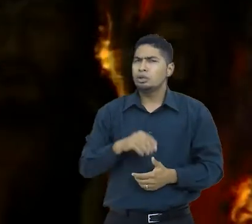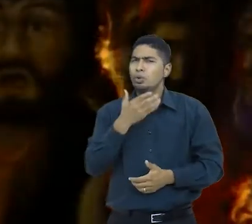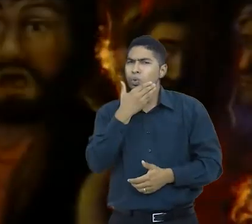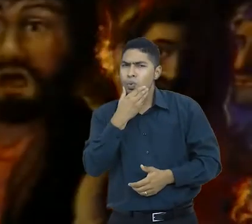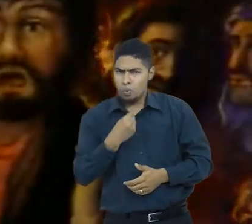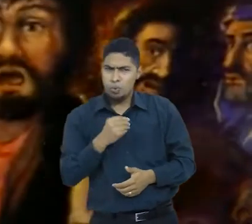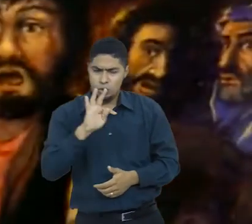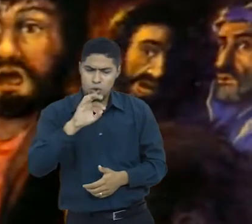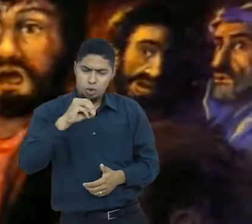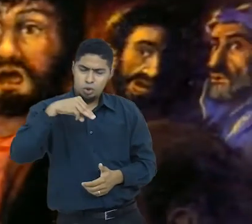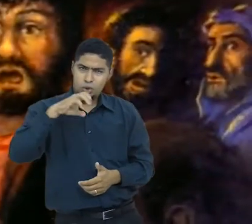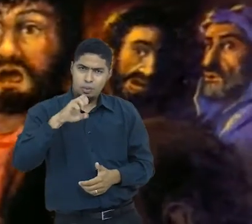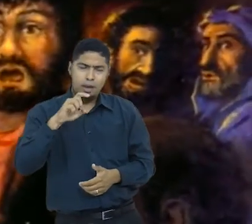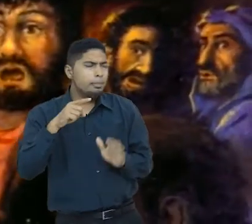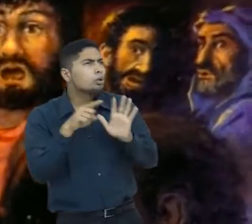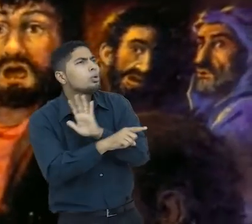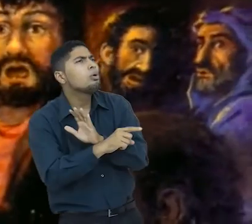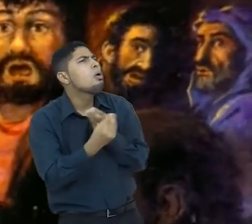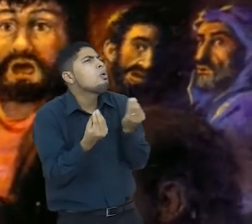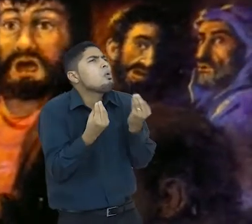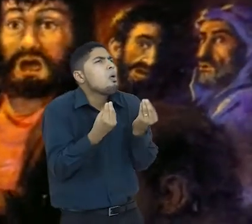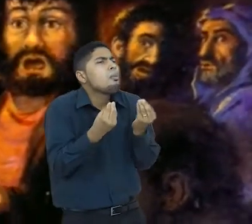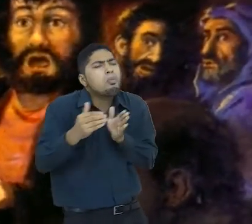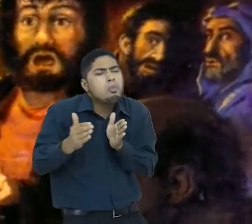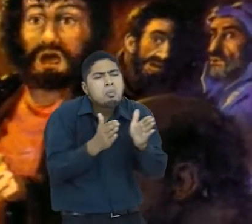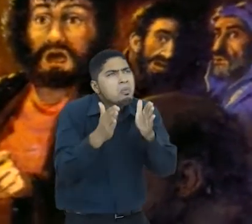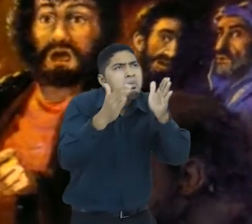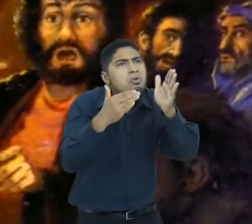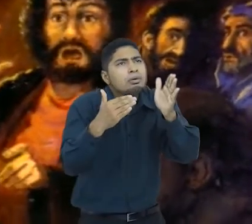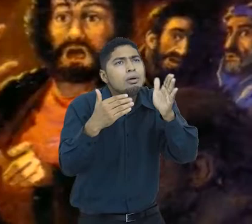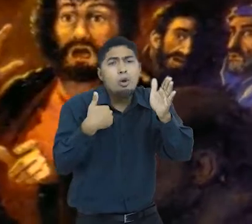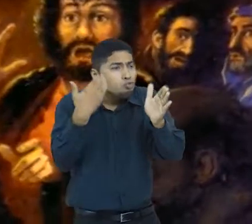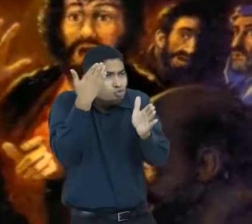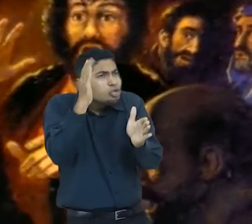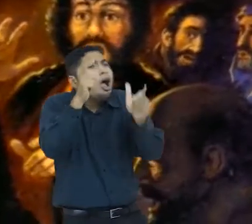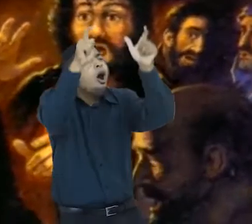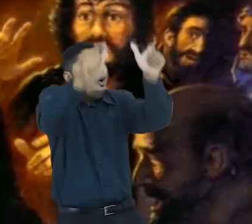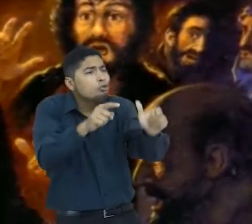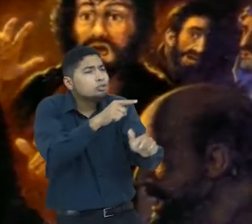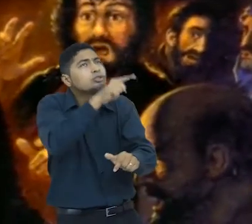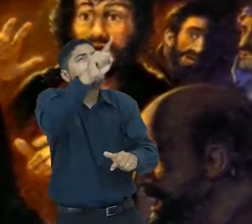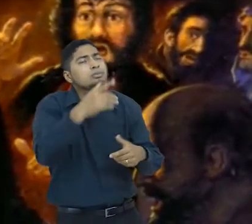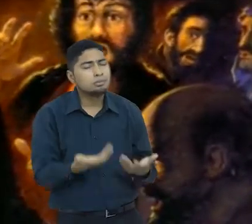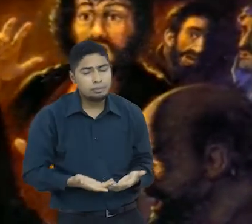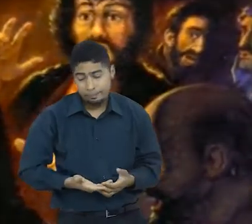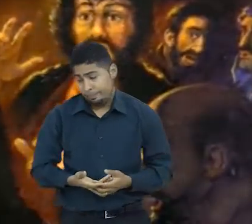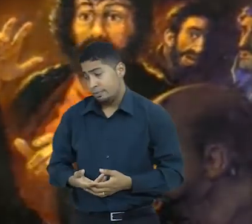lá. Tomé perguntou: Como podemos conhecer o caminho se não sabemos para onde o Senhor vai?